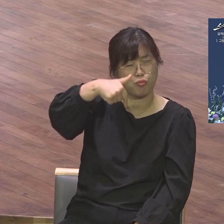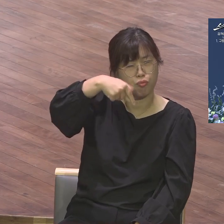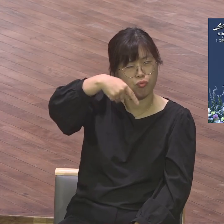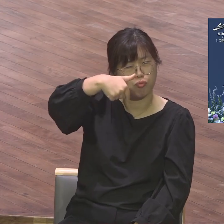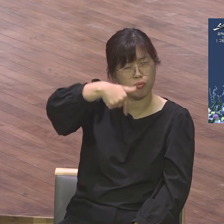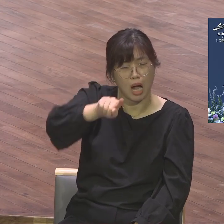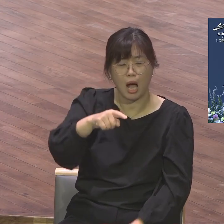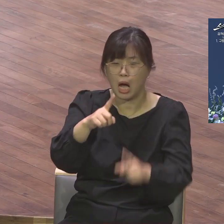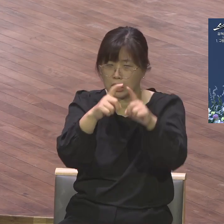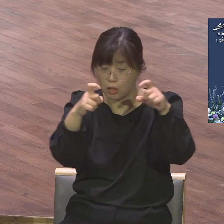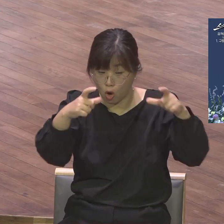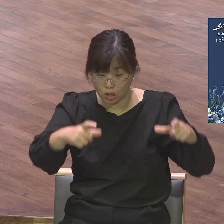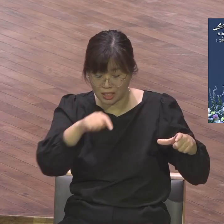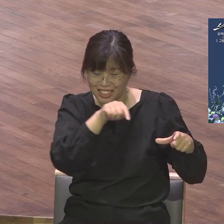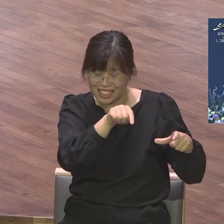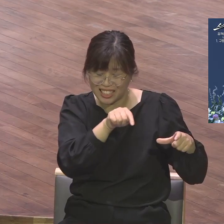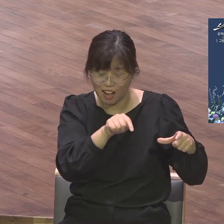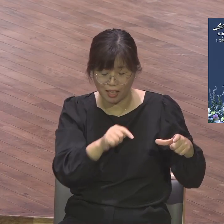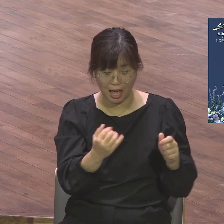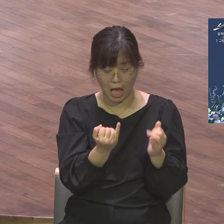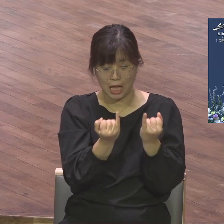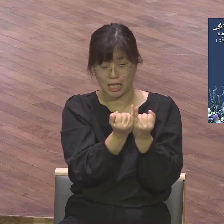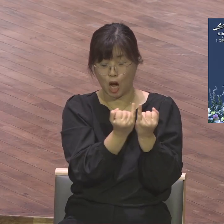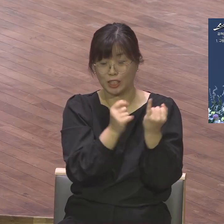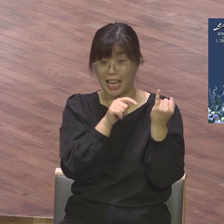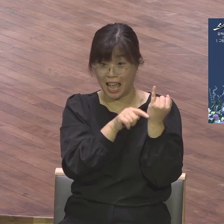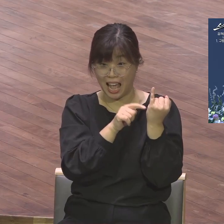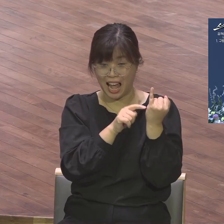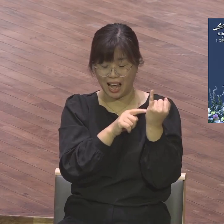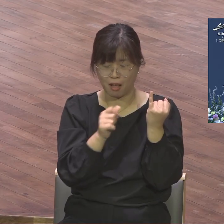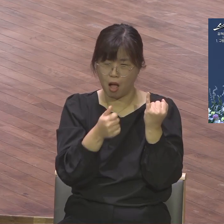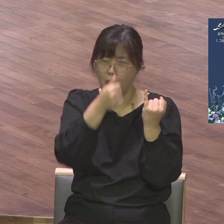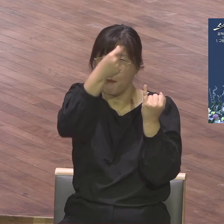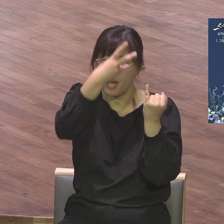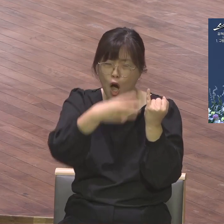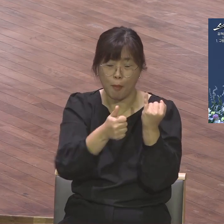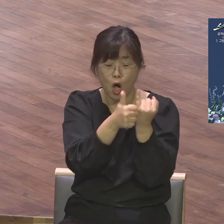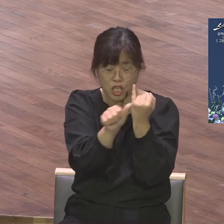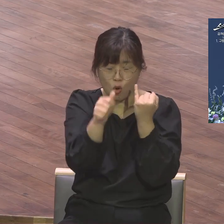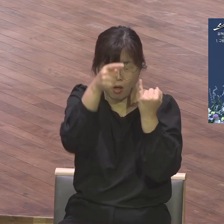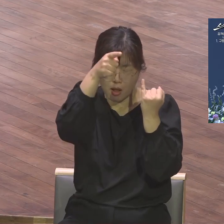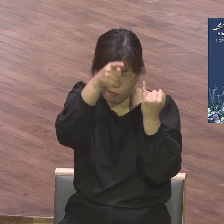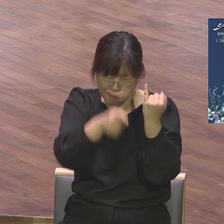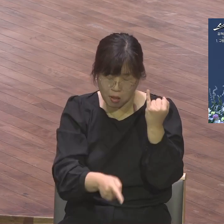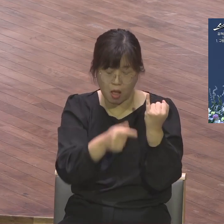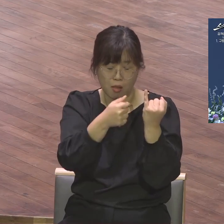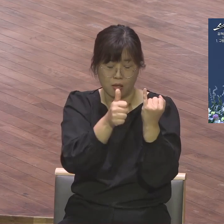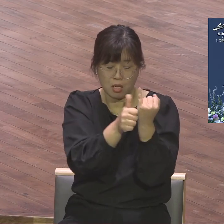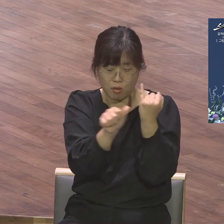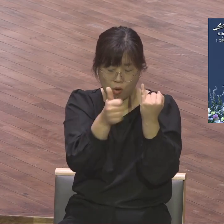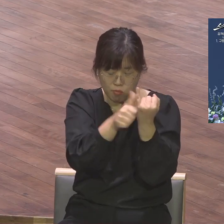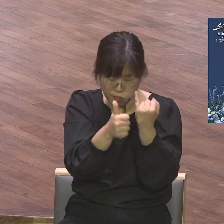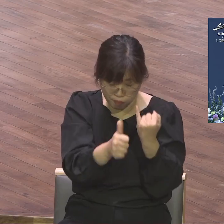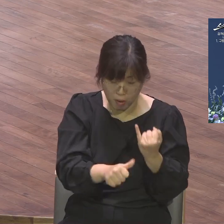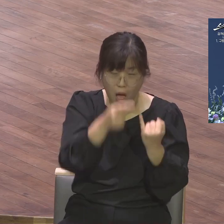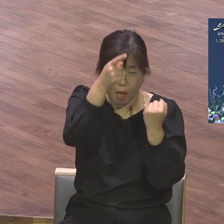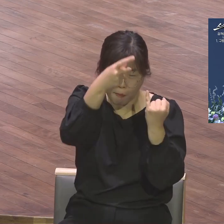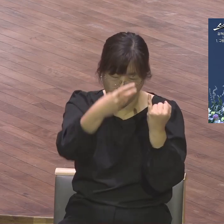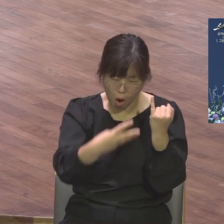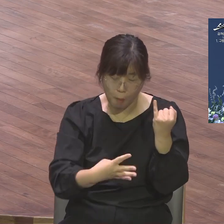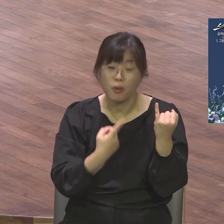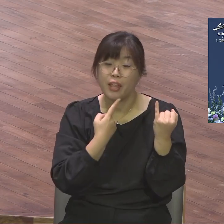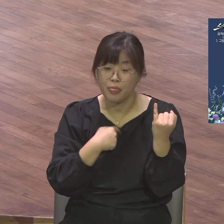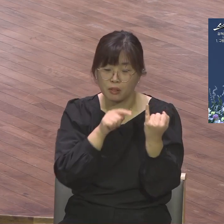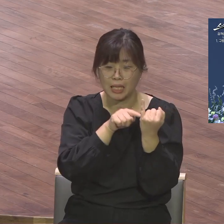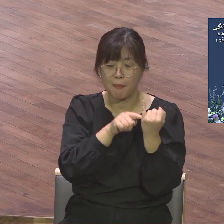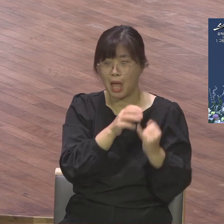2시에 제일 뜨거운 오후 2시에 그때 물길을 갔는데 우물에서 예수님 만났잖아요. 그래서